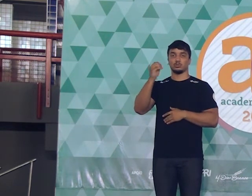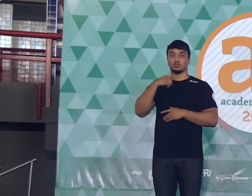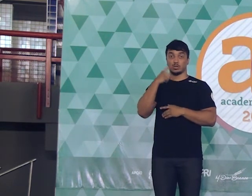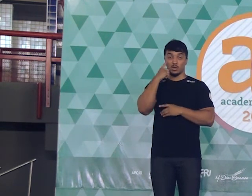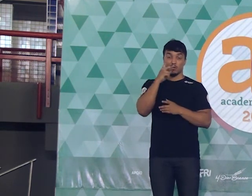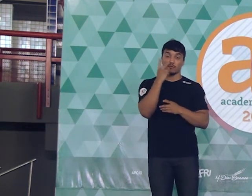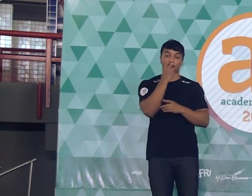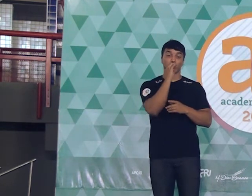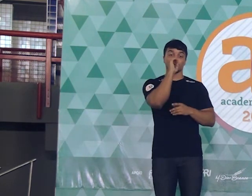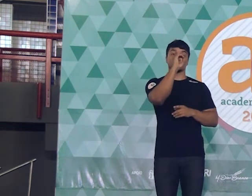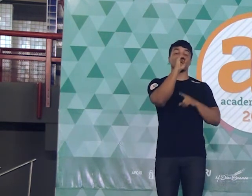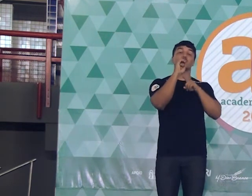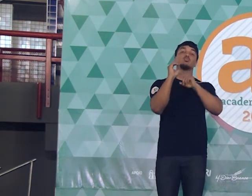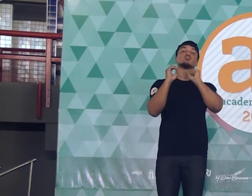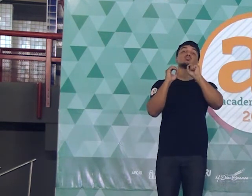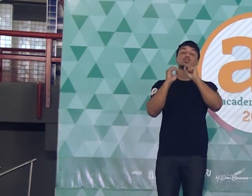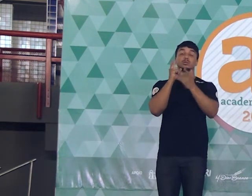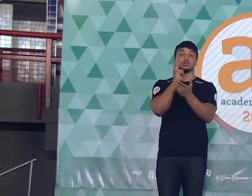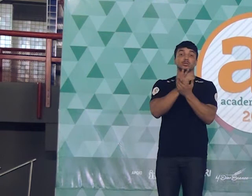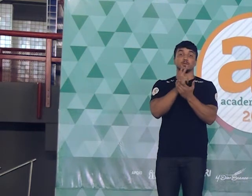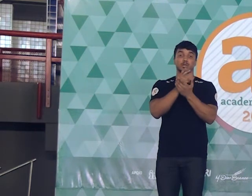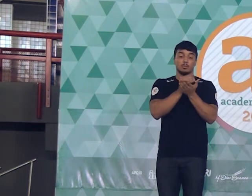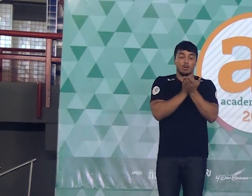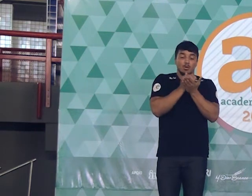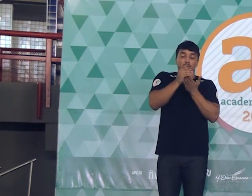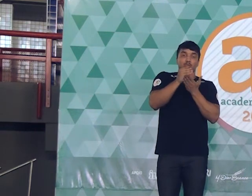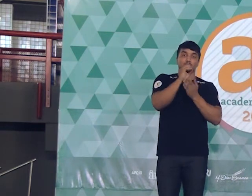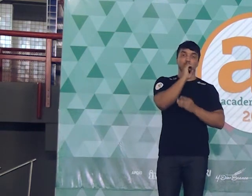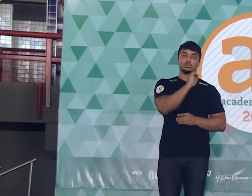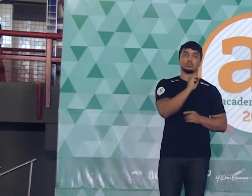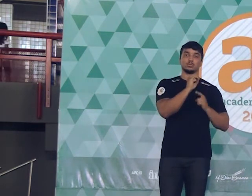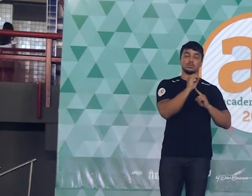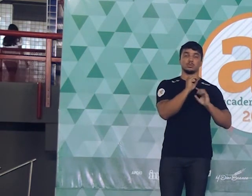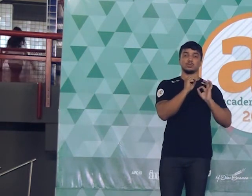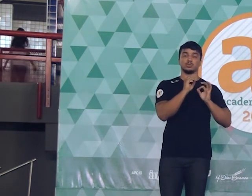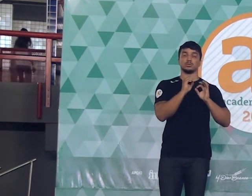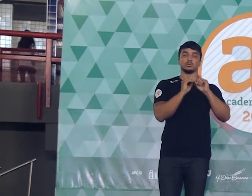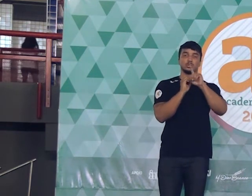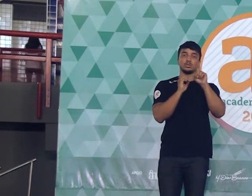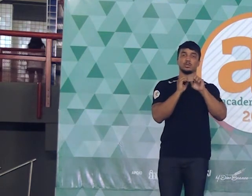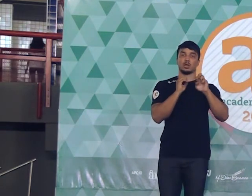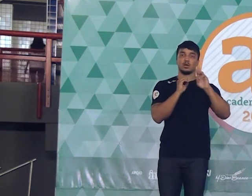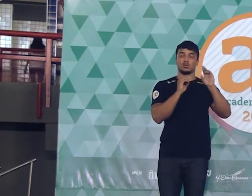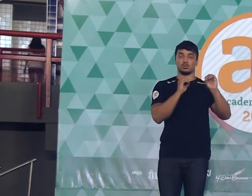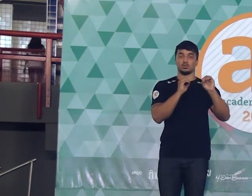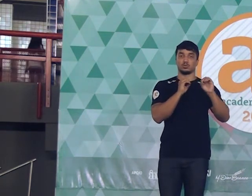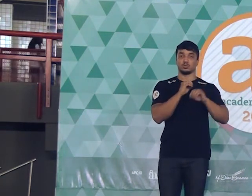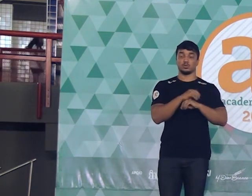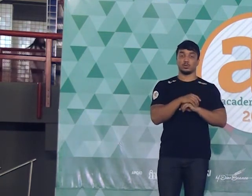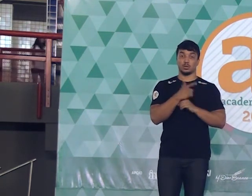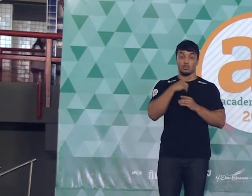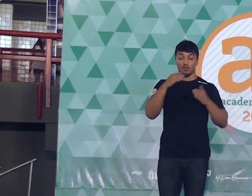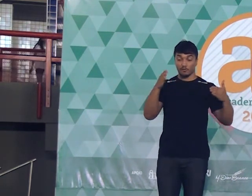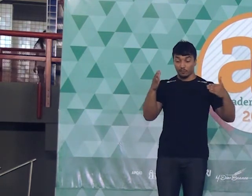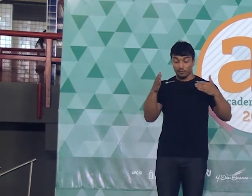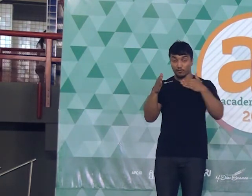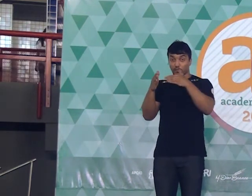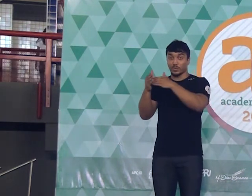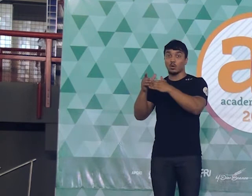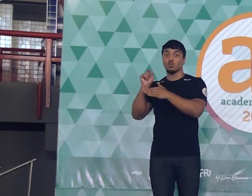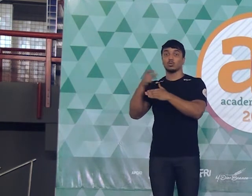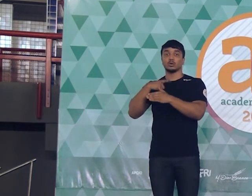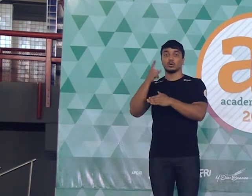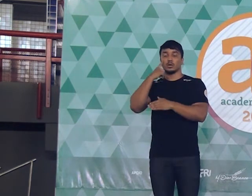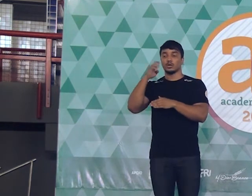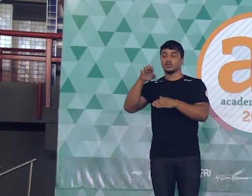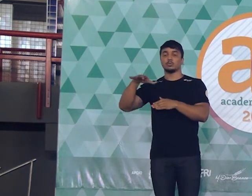zero dessa trajetória sempre vai ser a origem dos espaços. A posição que ele tiver no final, eu vou